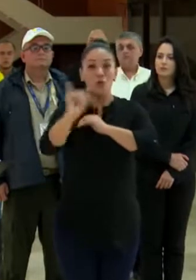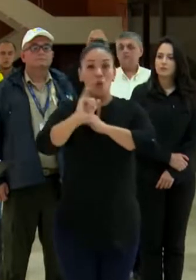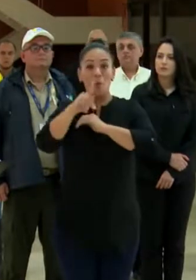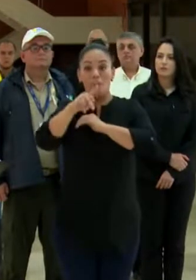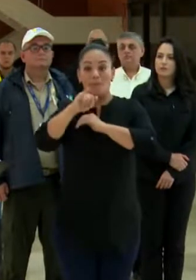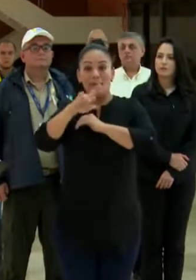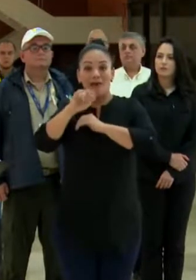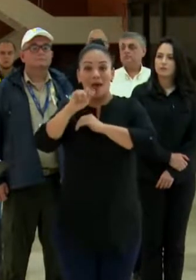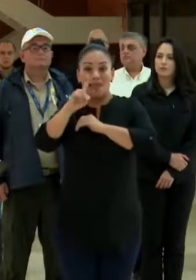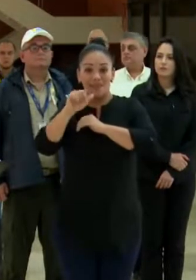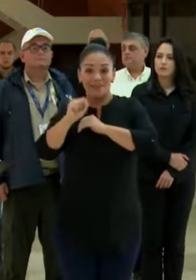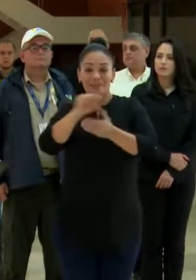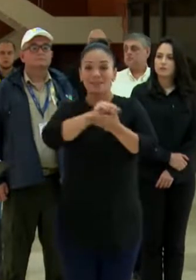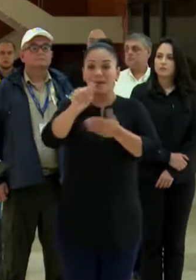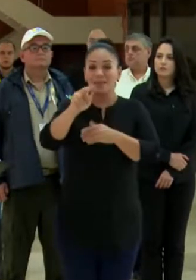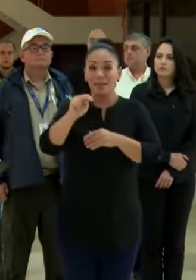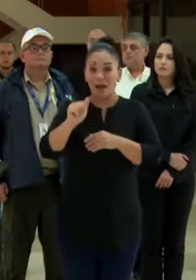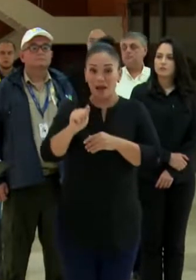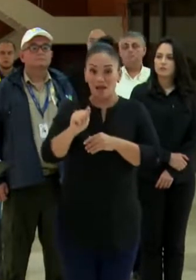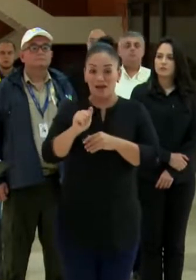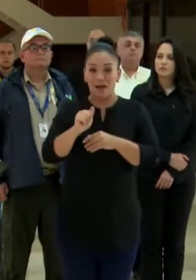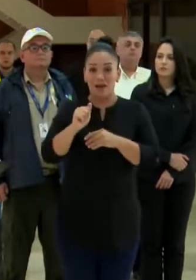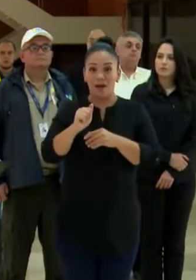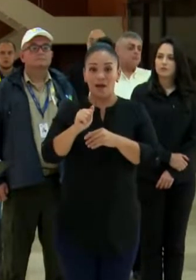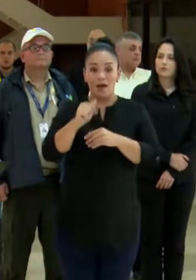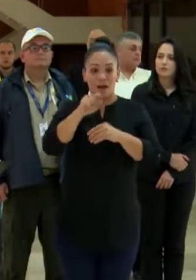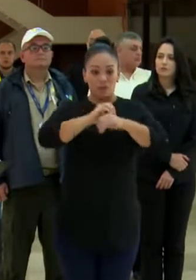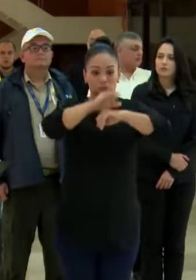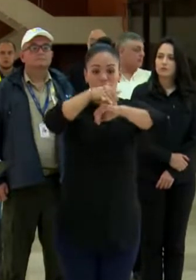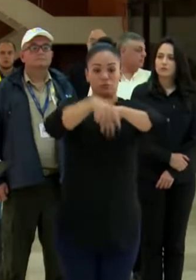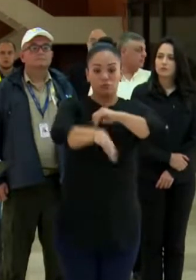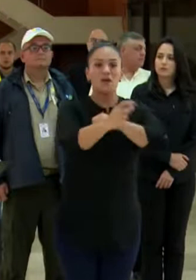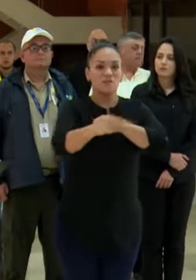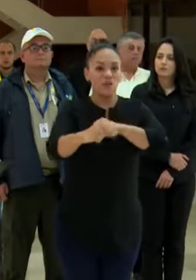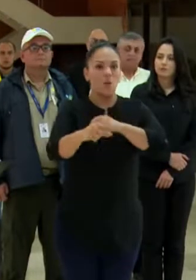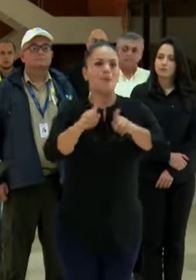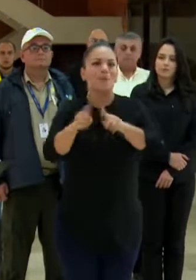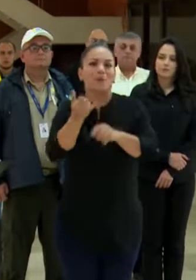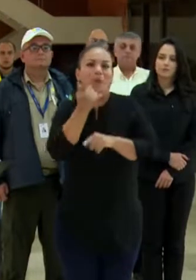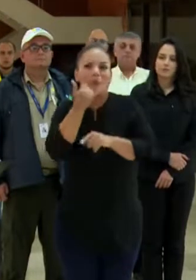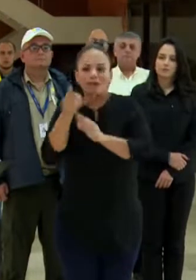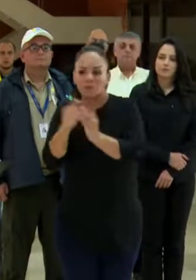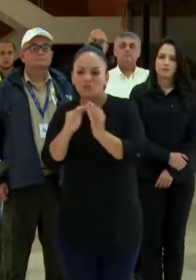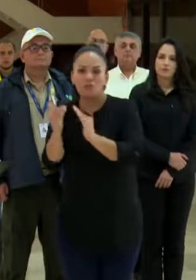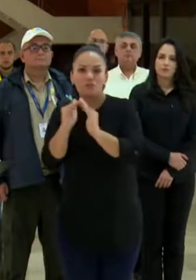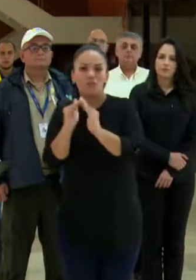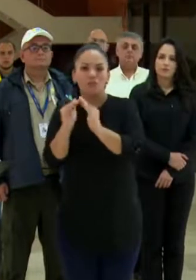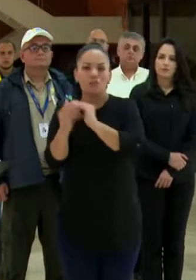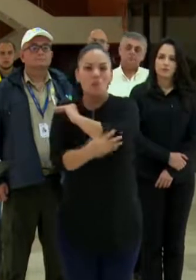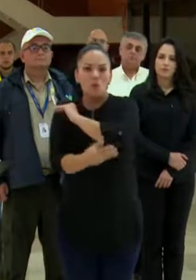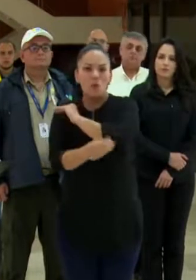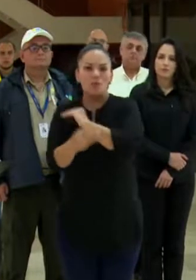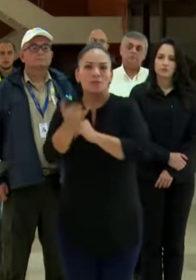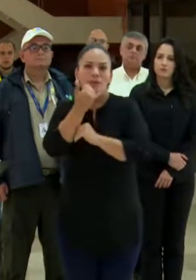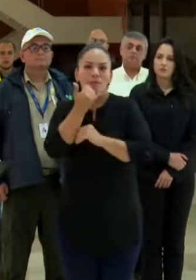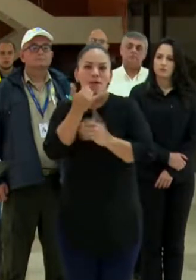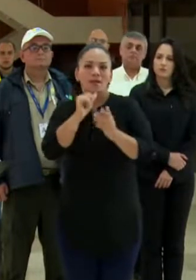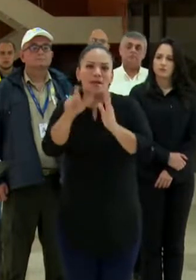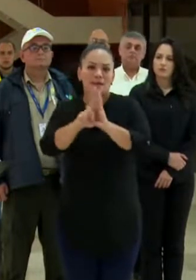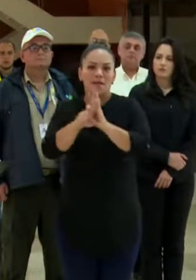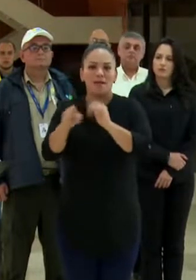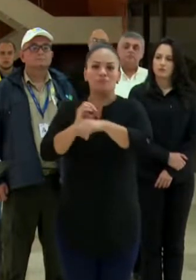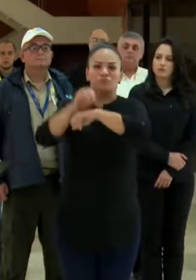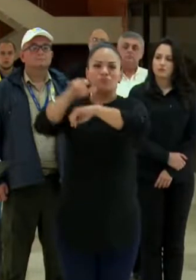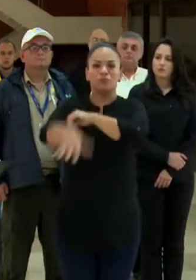de Santana, que fue al río, pero que perfectamente le podría caer a un asentamiento ilegal en este